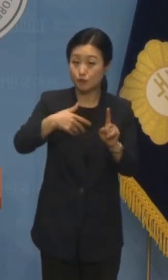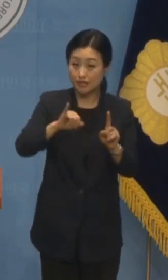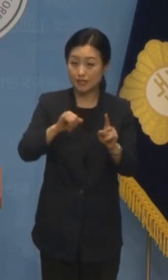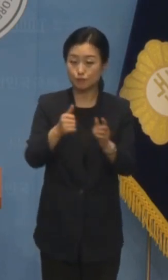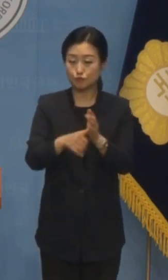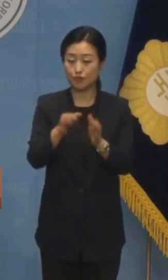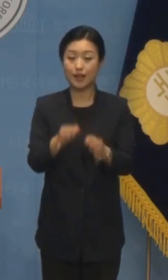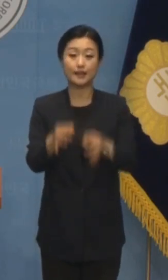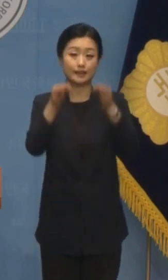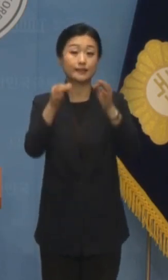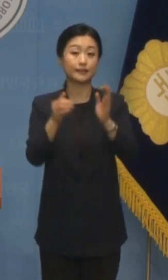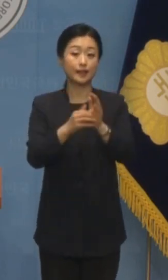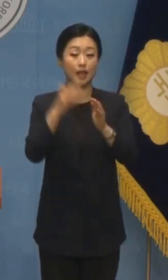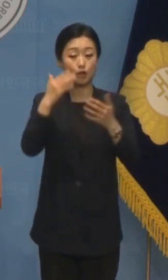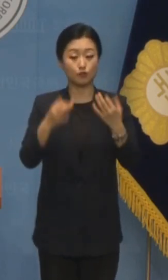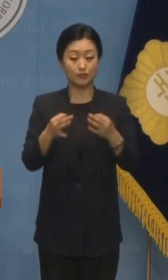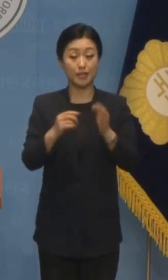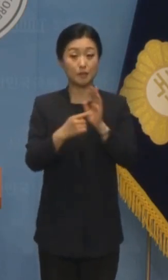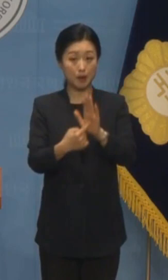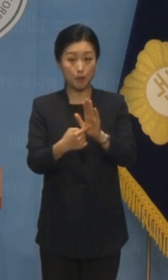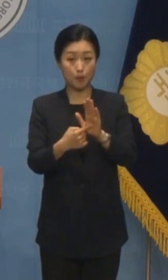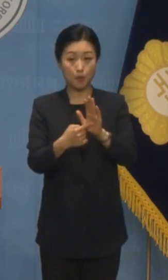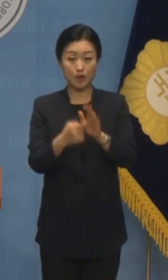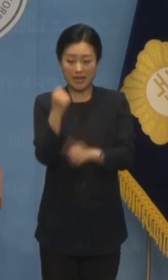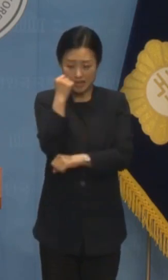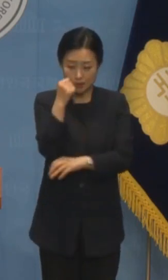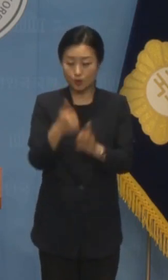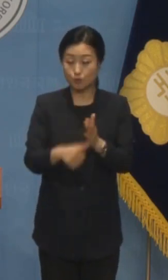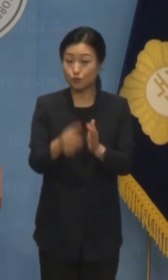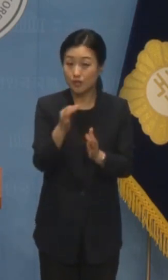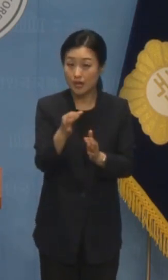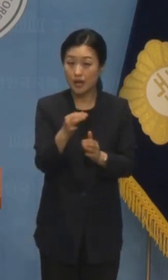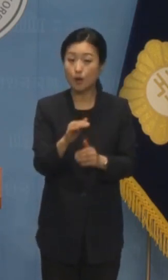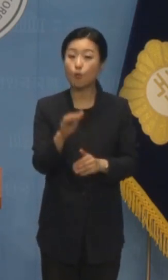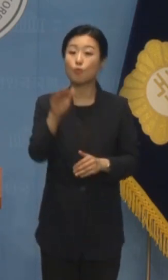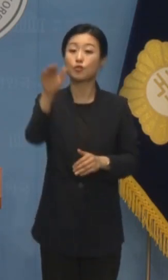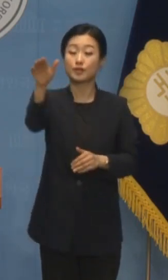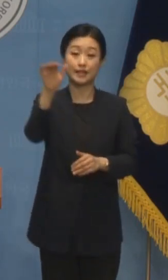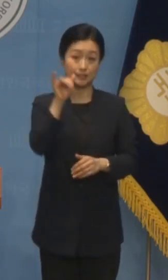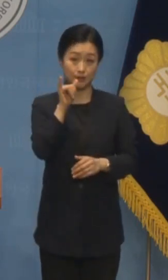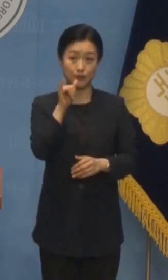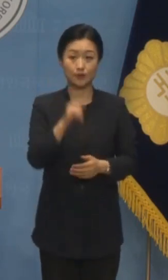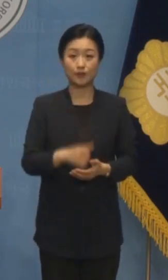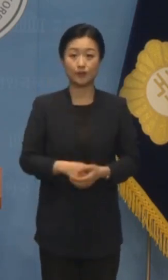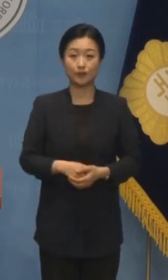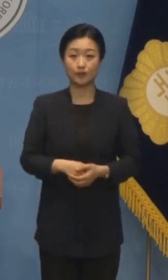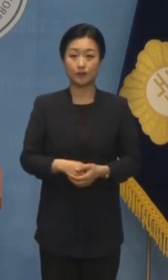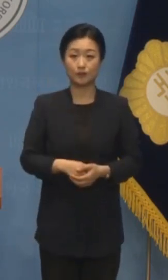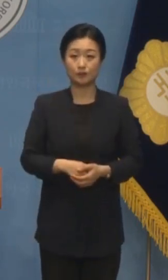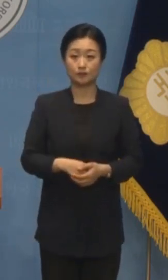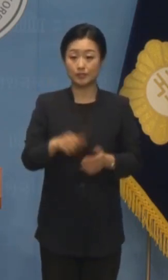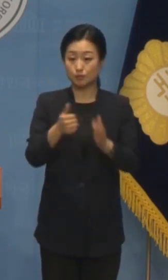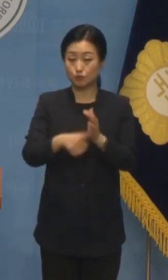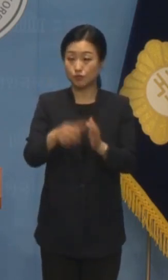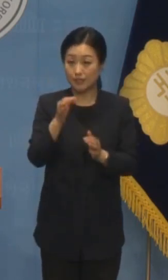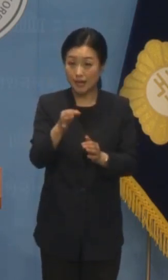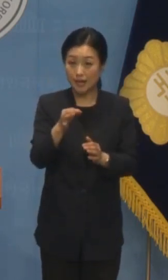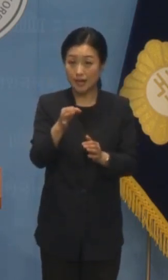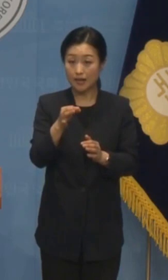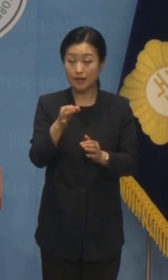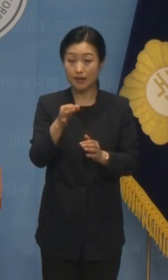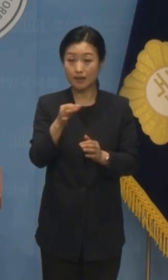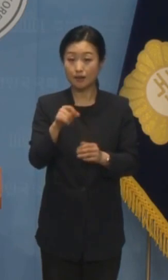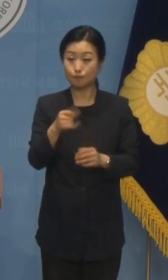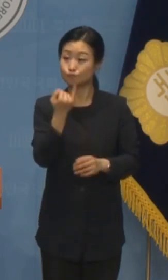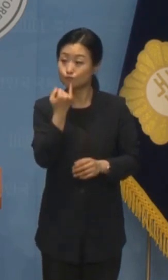상승했습니다. 한국은행이 발표하는 근원물가지수 역시 오름세를 유지하고 있습니다. 이 물가가 잡혀가고 있다고